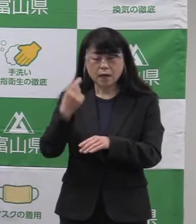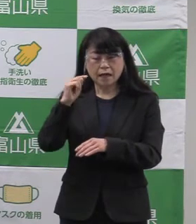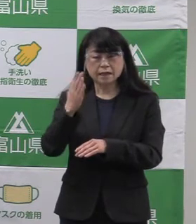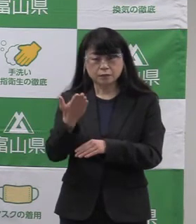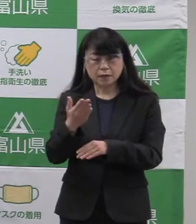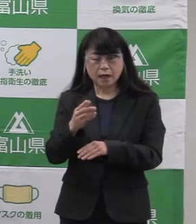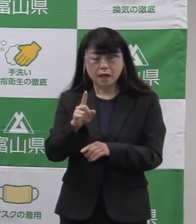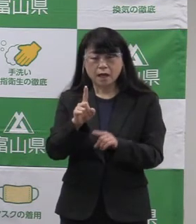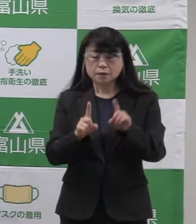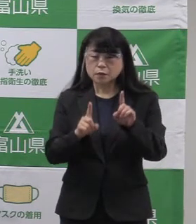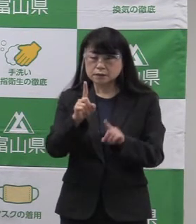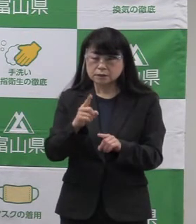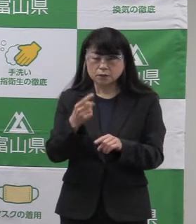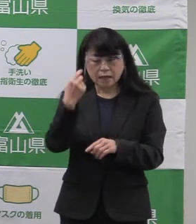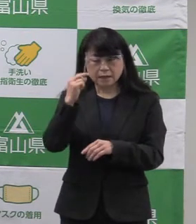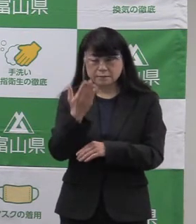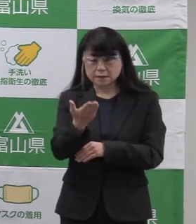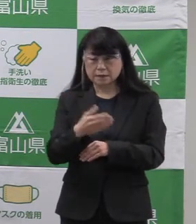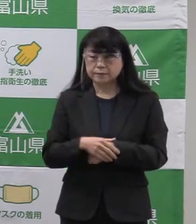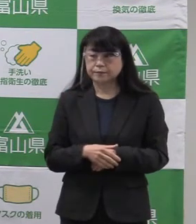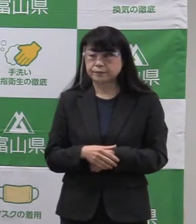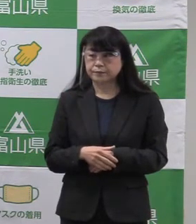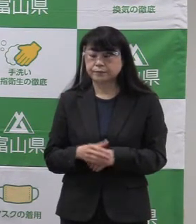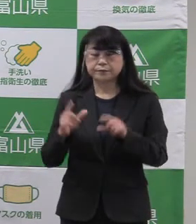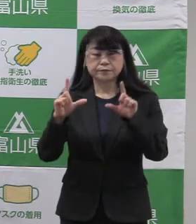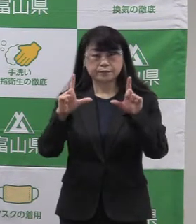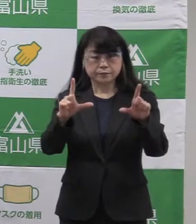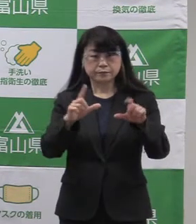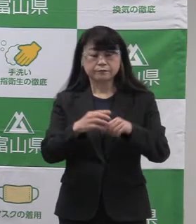としては方針というのはお考えでしょうか。 はい、